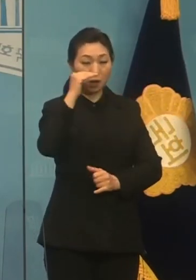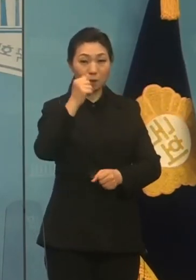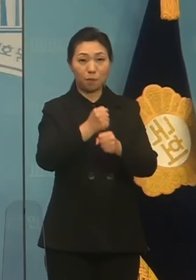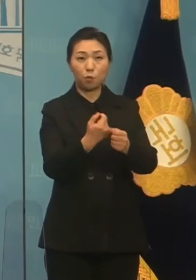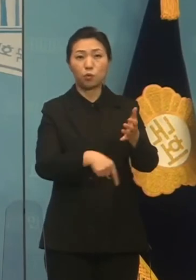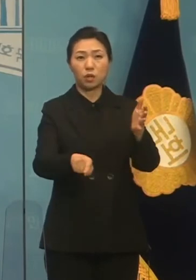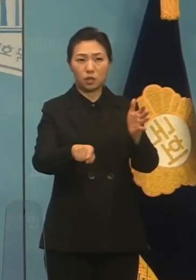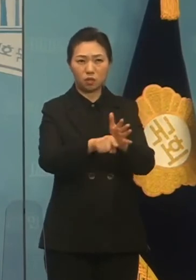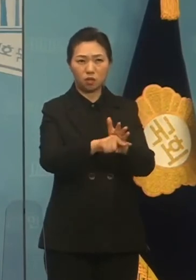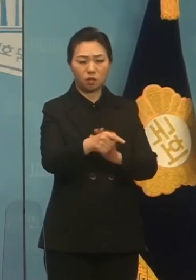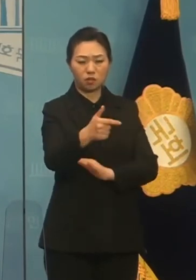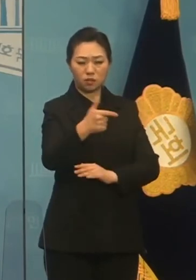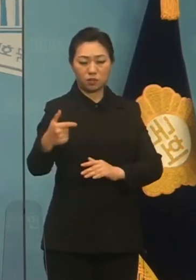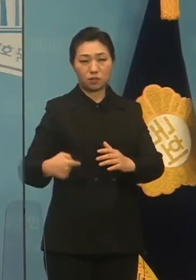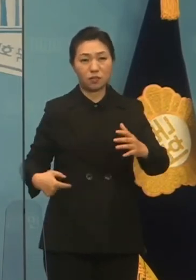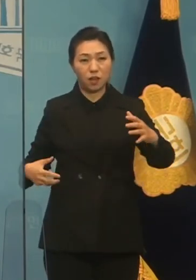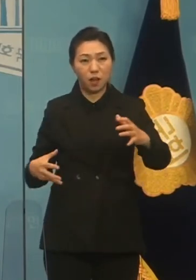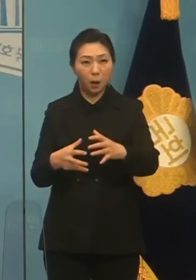길을 가야 합니다.